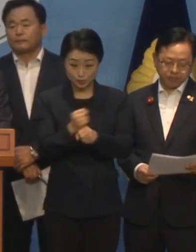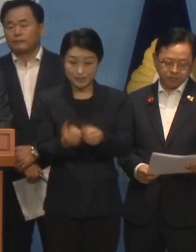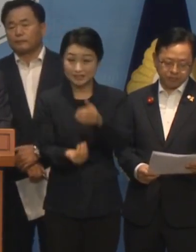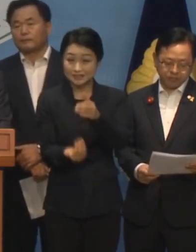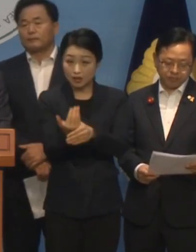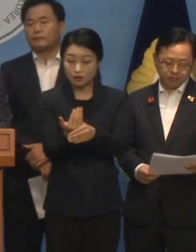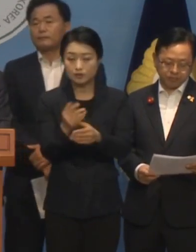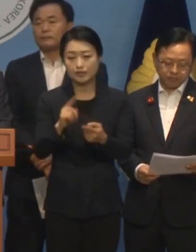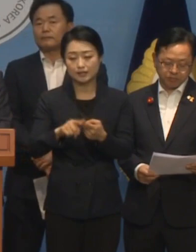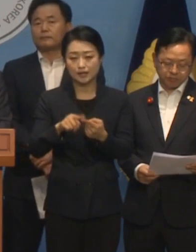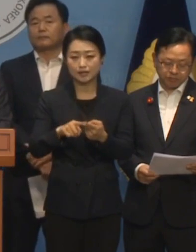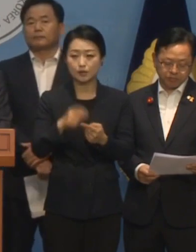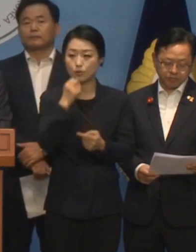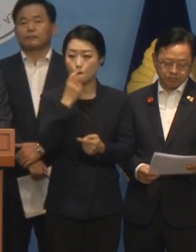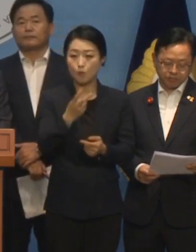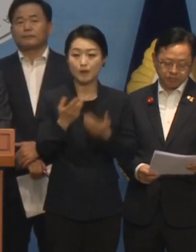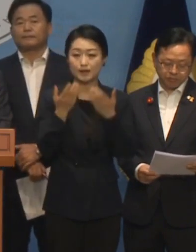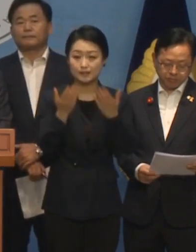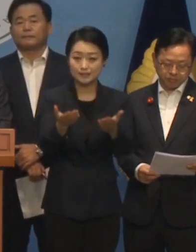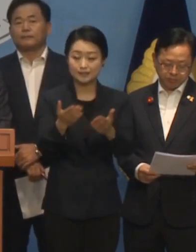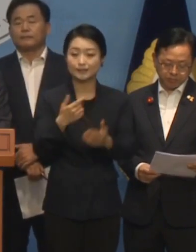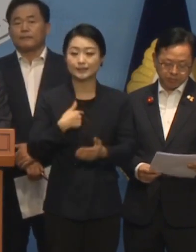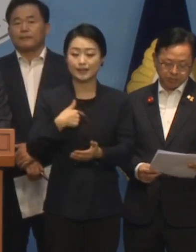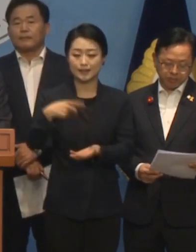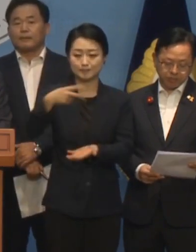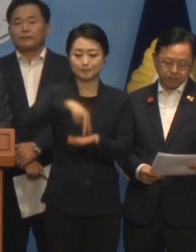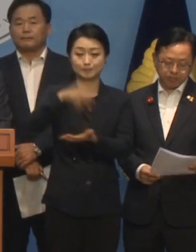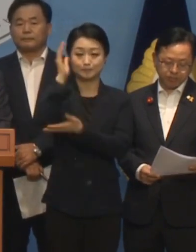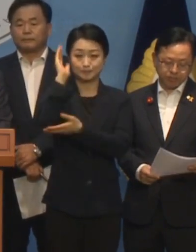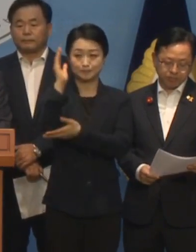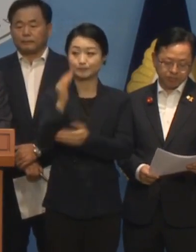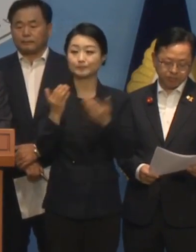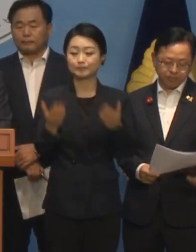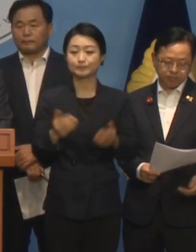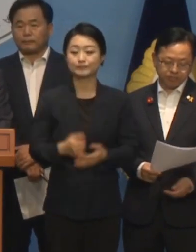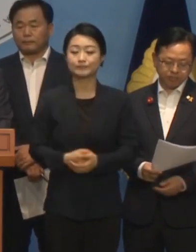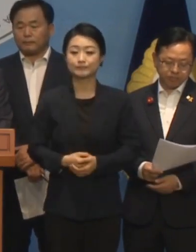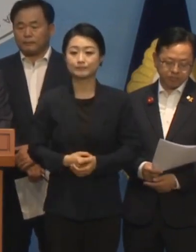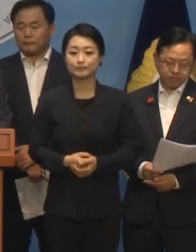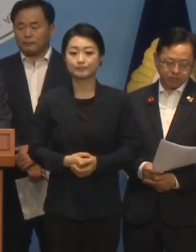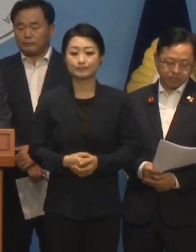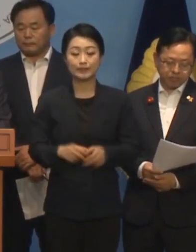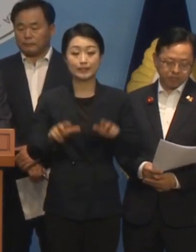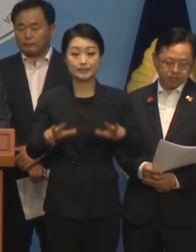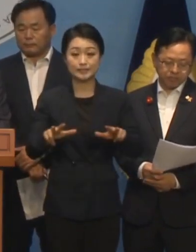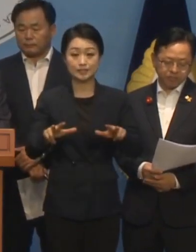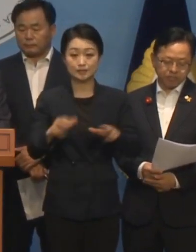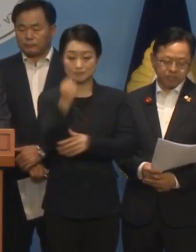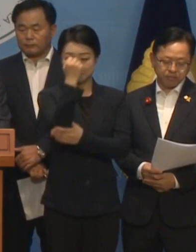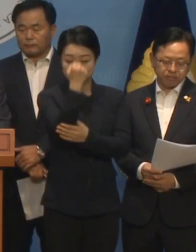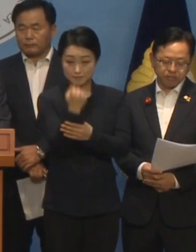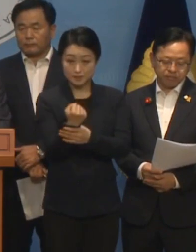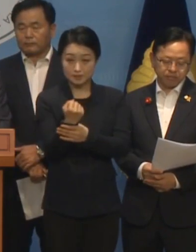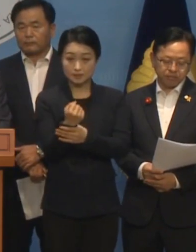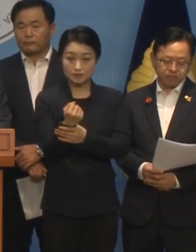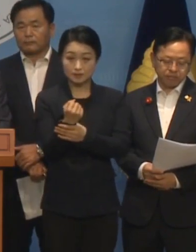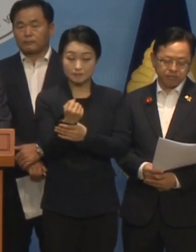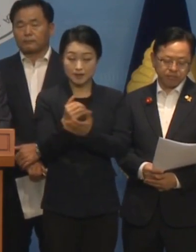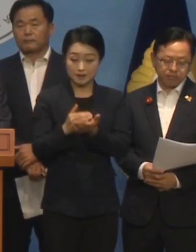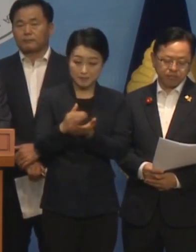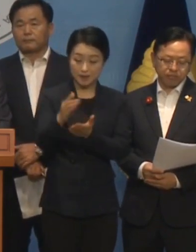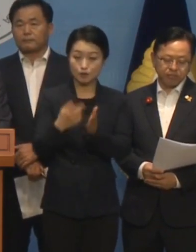규탄하고 정치검찰을 고발하기 위해서 저희는 이 자리에 섰습니다. 지금은 반부패 수사부로 그